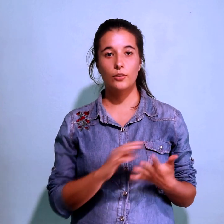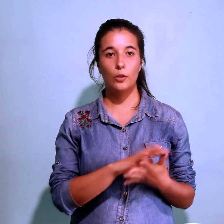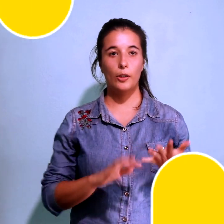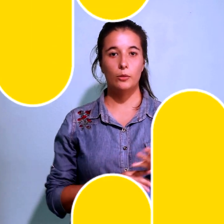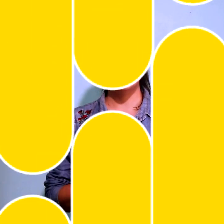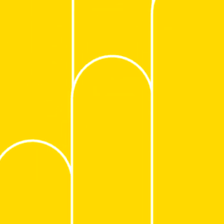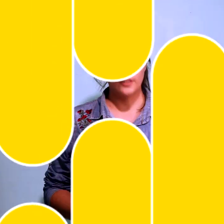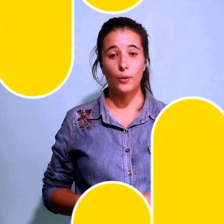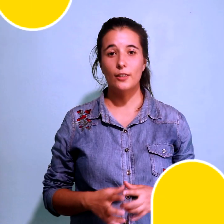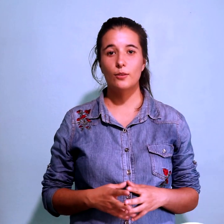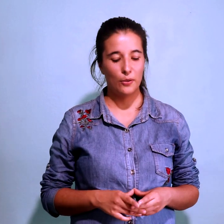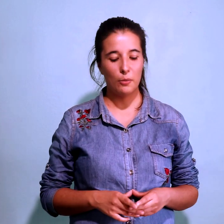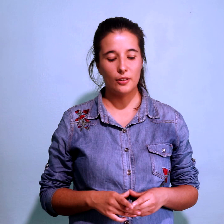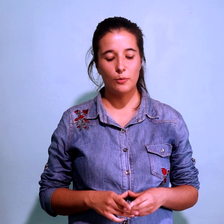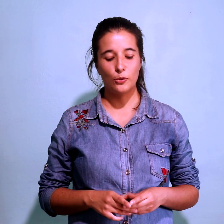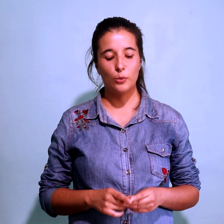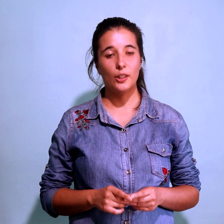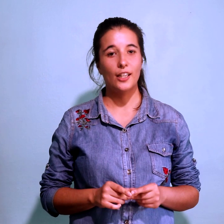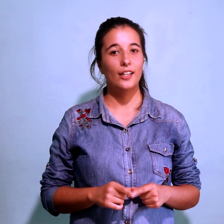5 parâmetros. Então é isso, porque aprendemos sobre